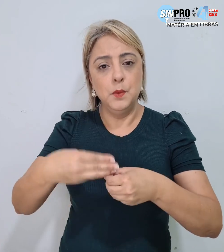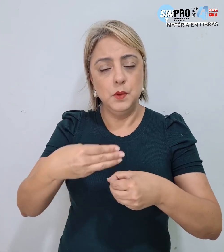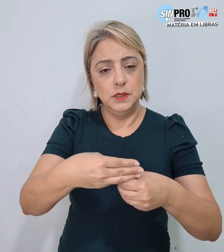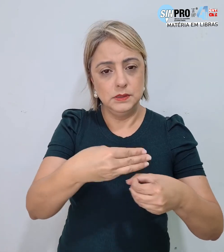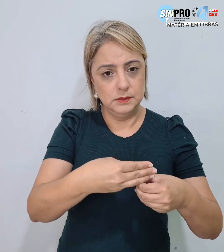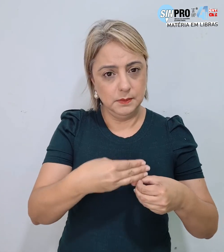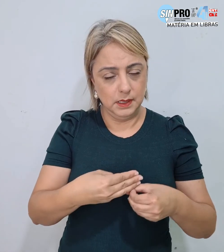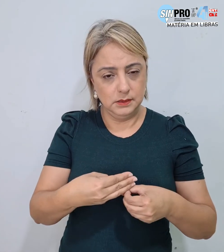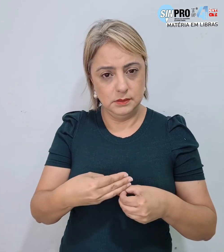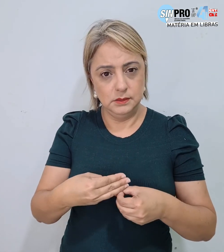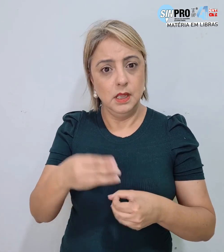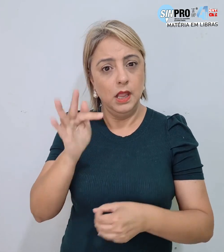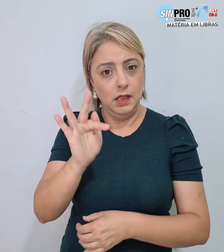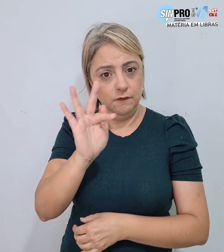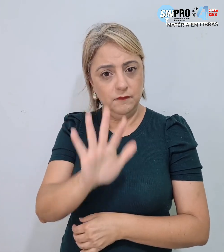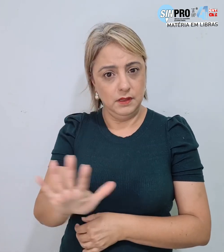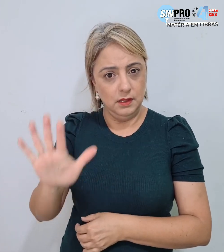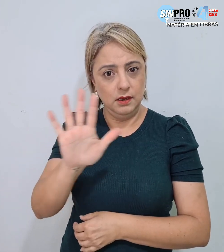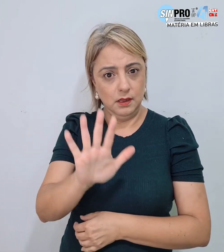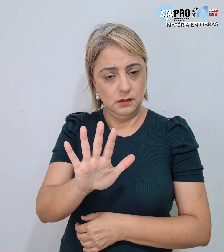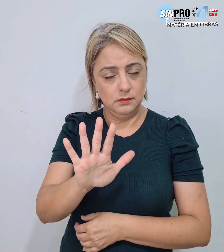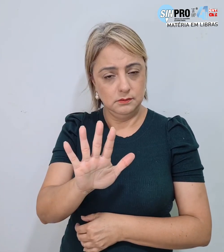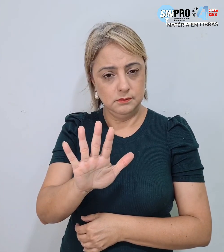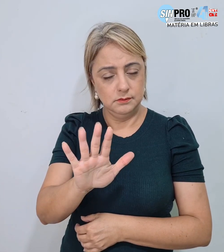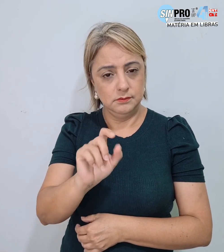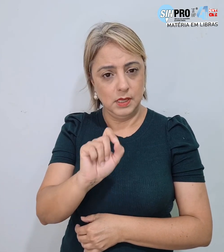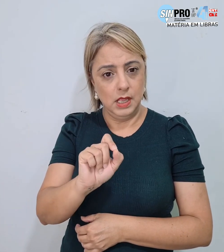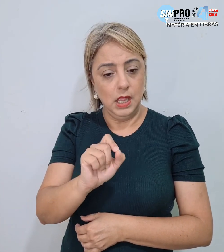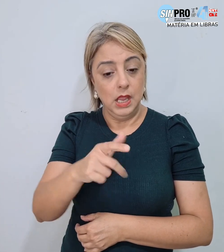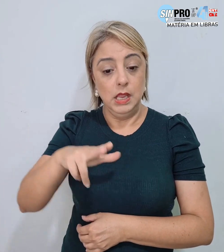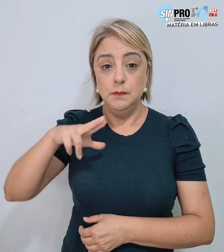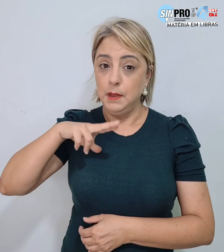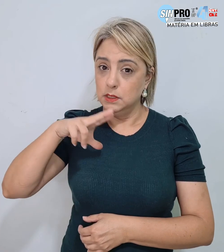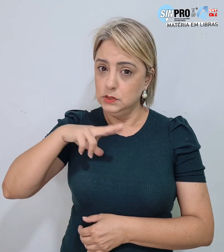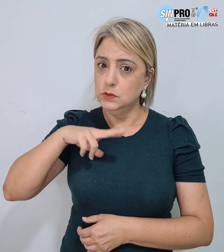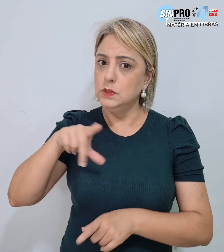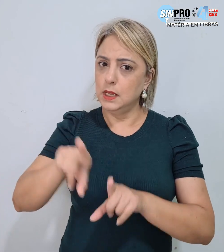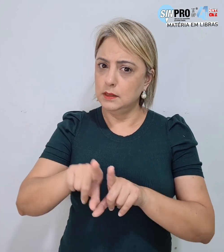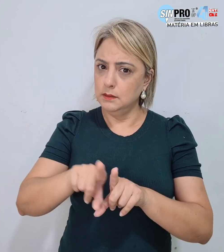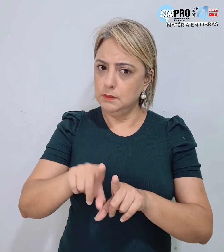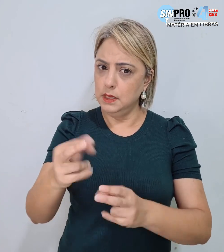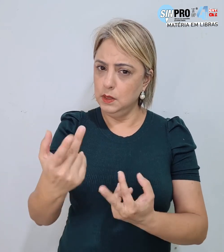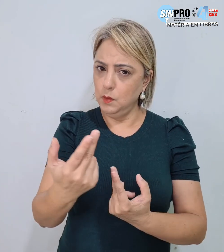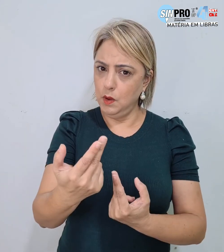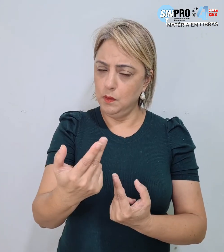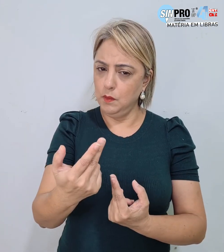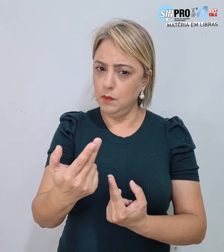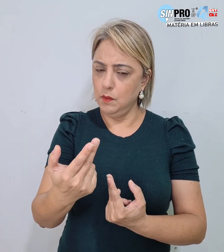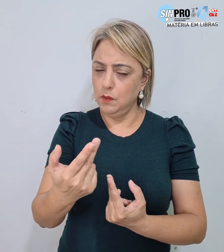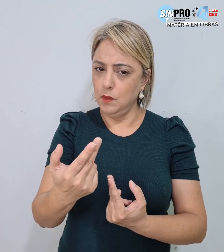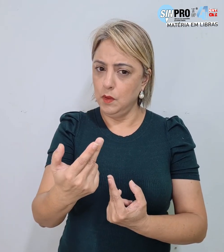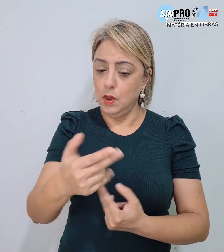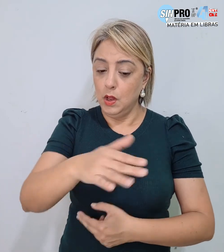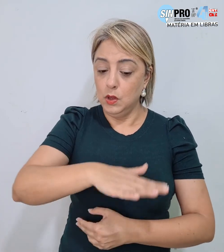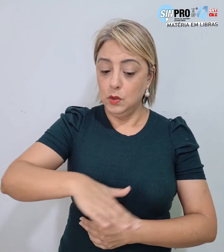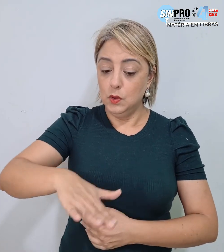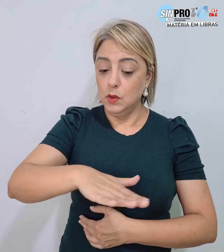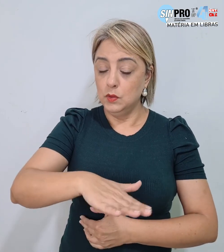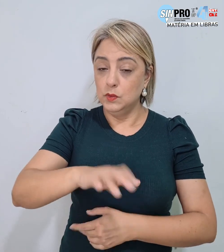municipais e Federais e privadas e no âmbito do Estado de